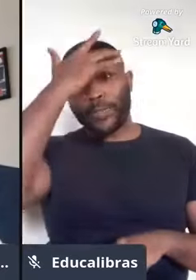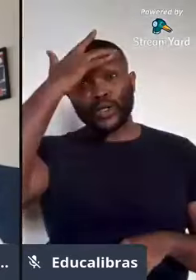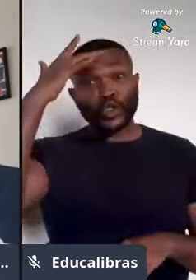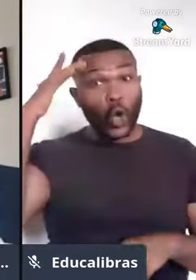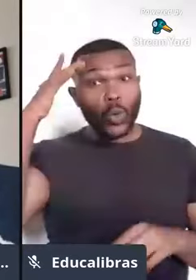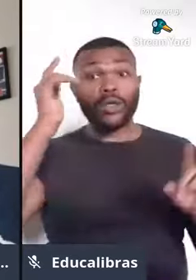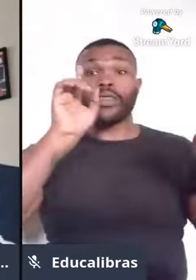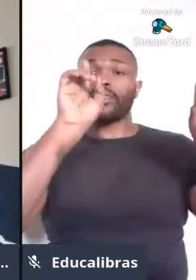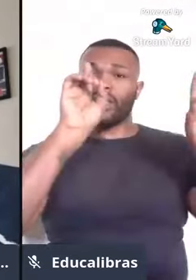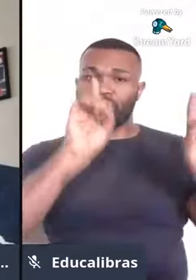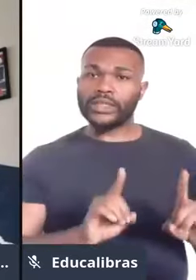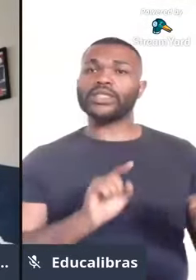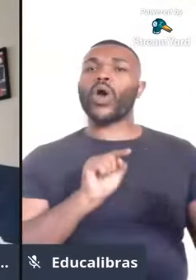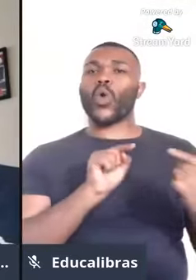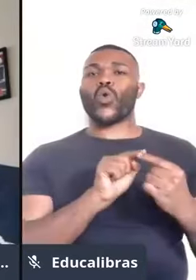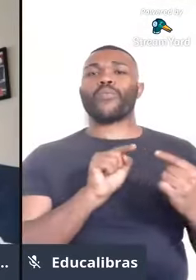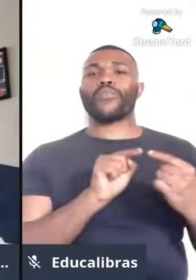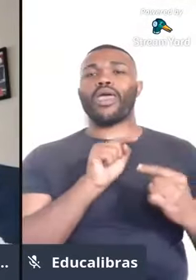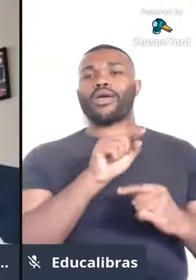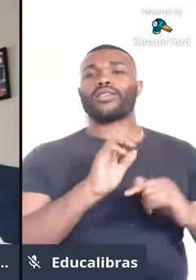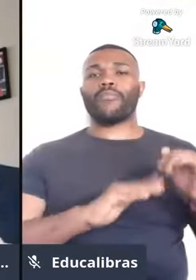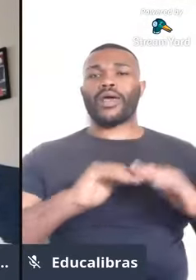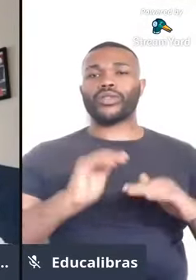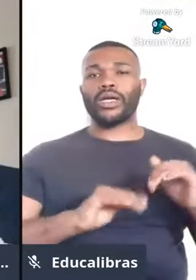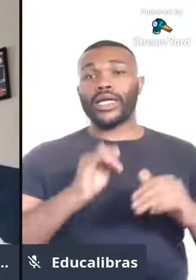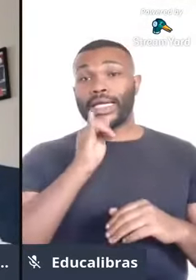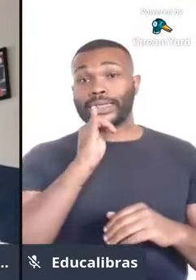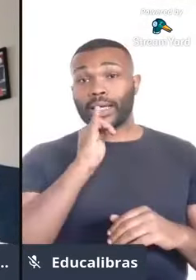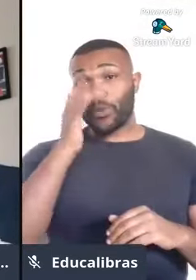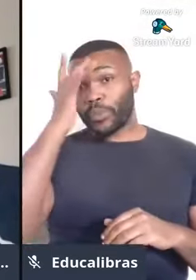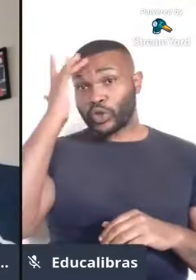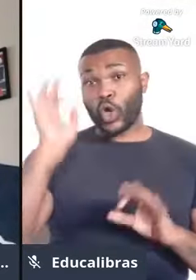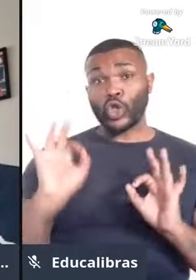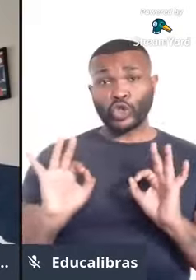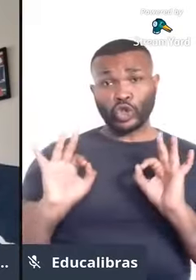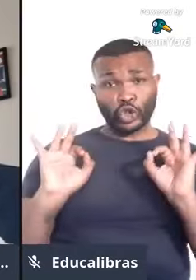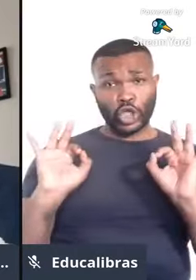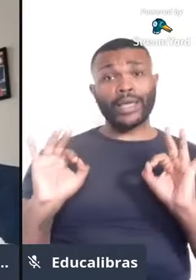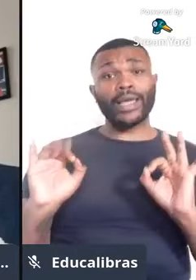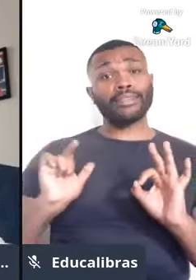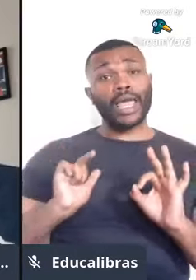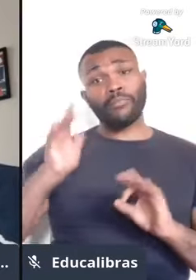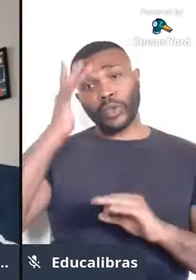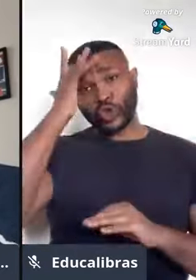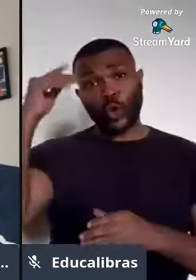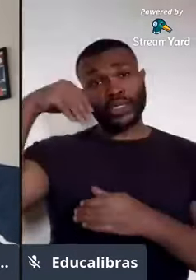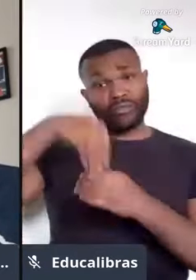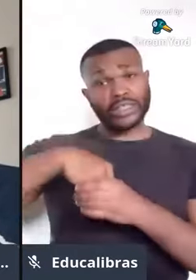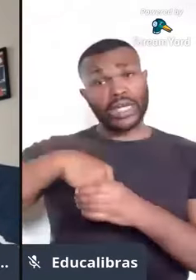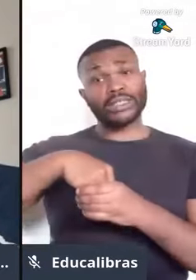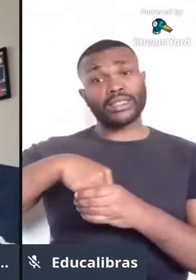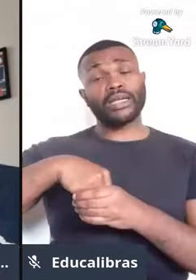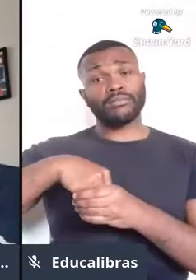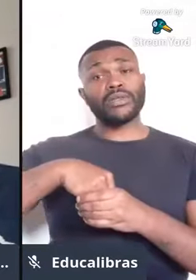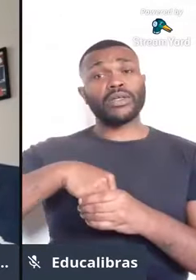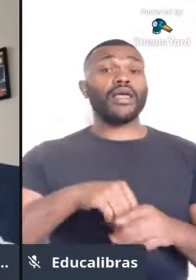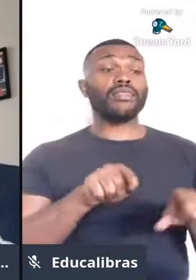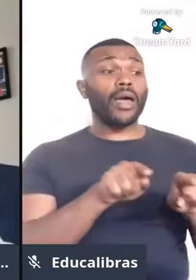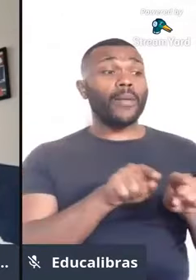ação. O público X de luxo tem pessoa com deficiência. O público X que